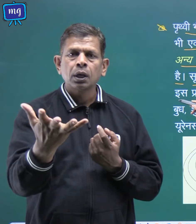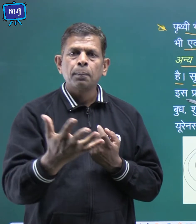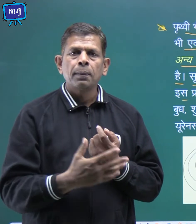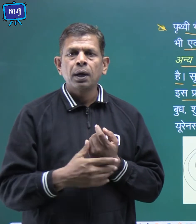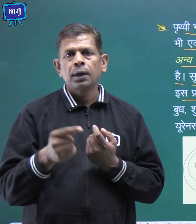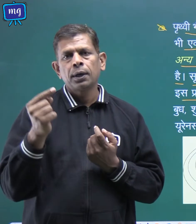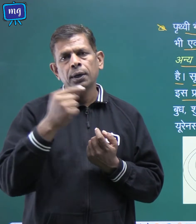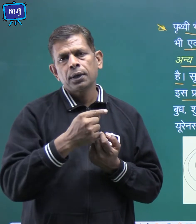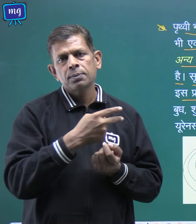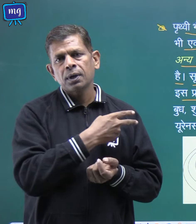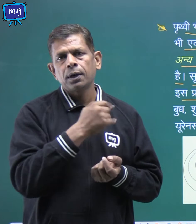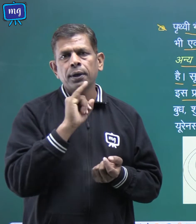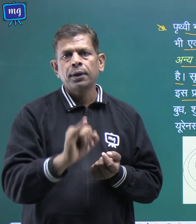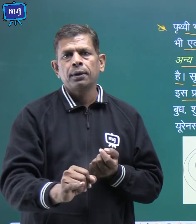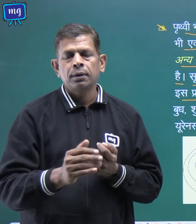इस प्रकार हैं।